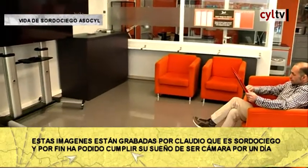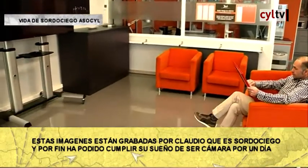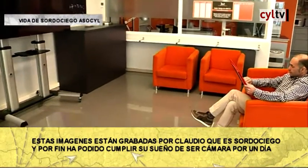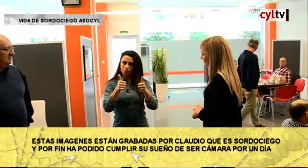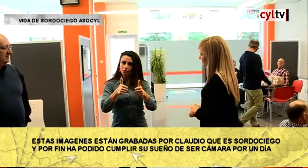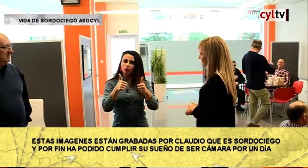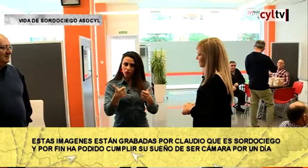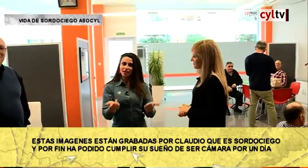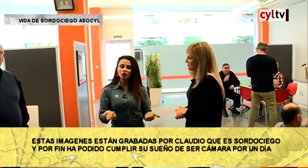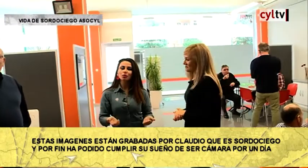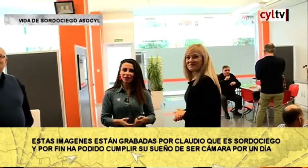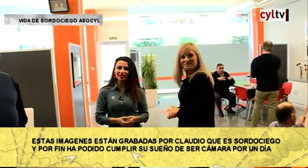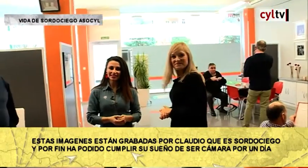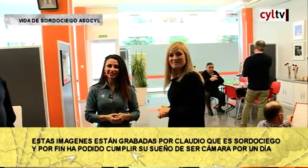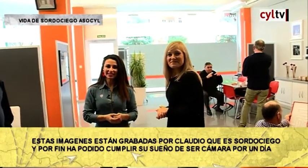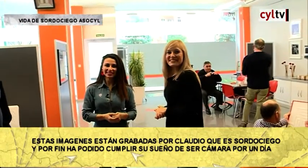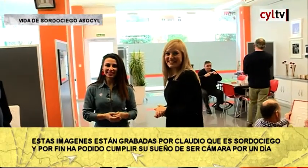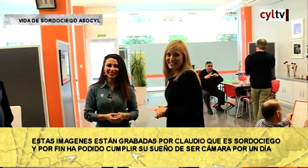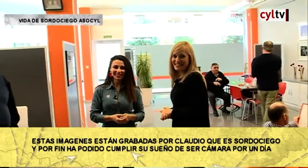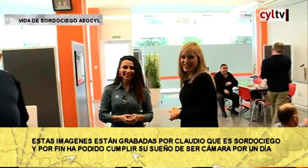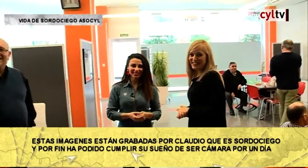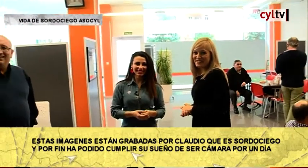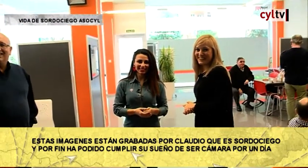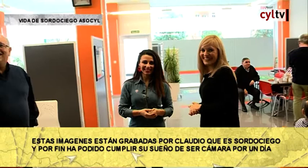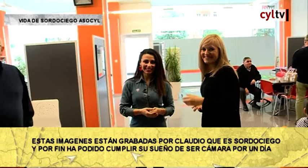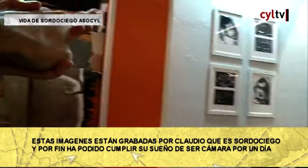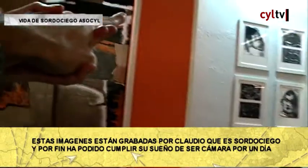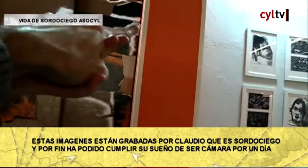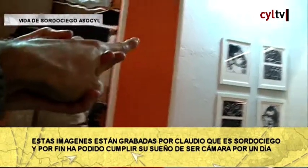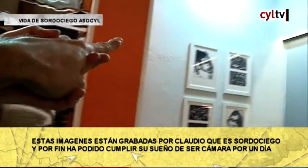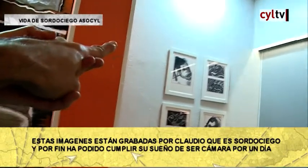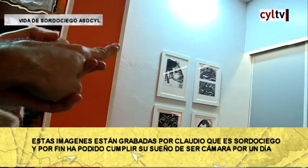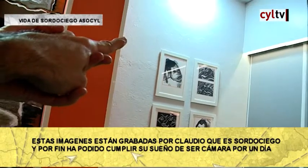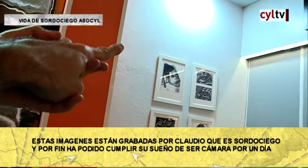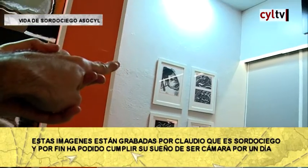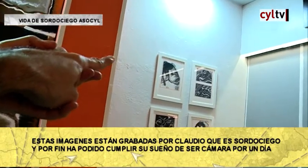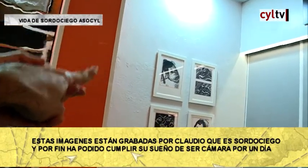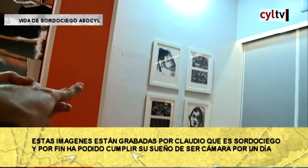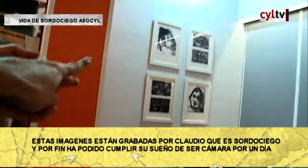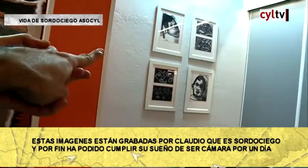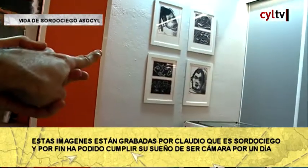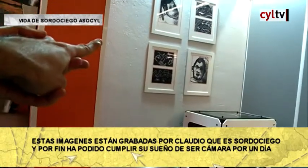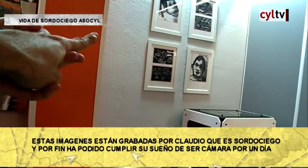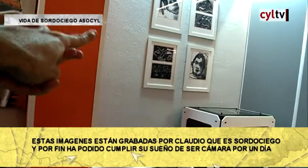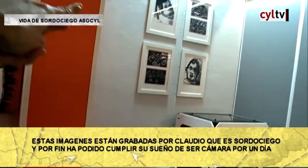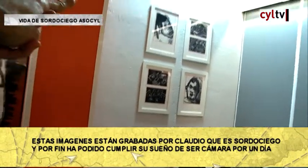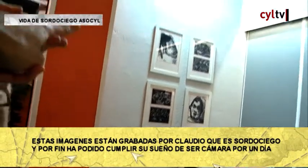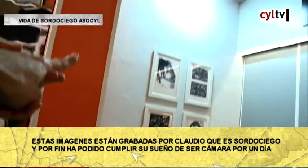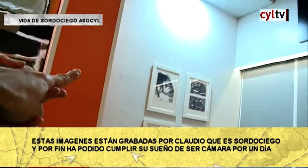Igual. ¿Lo está haciendo muy bien? Sí, sí que lo está haciendo bien. Mira, Claudio bailando allí en una... Sí, ahí